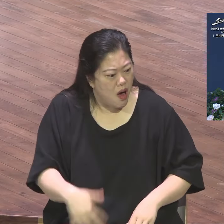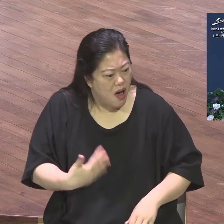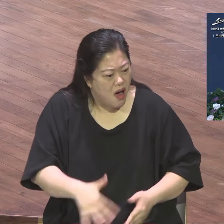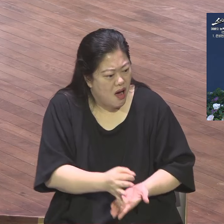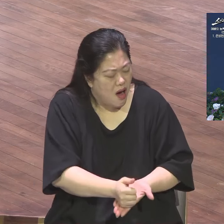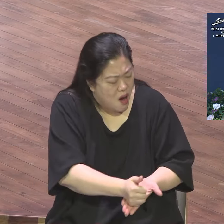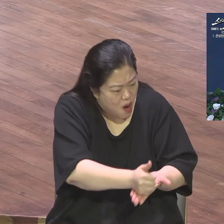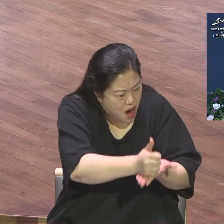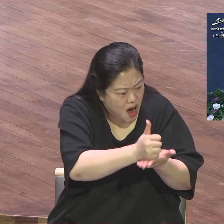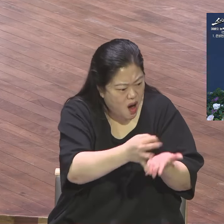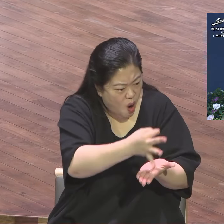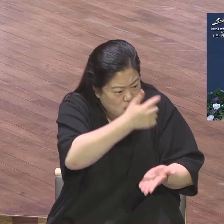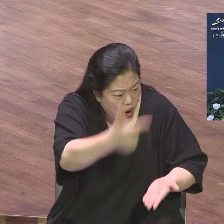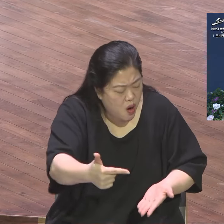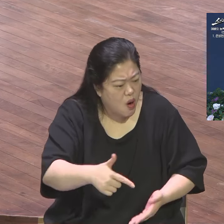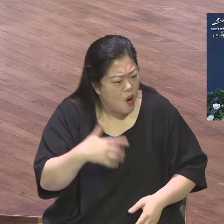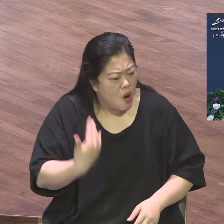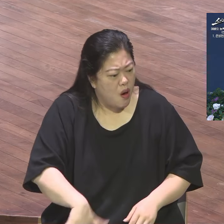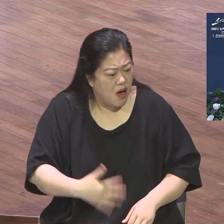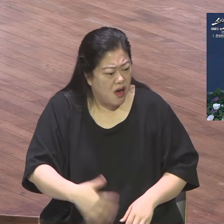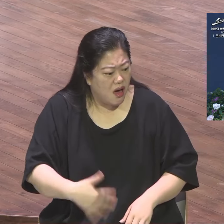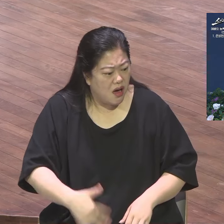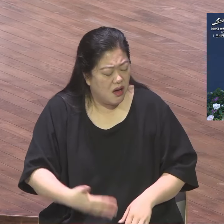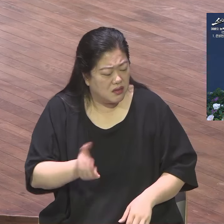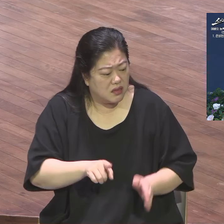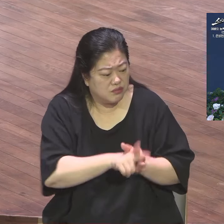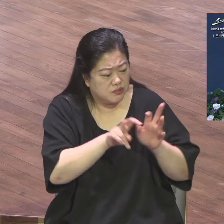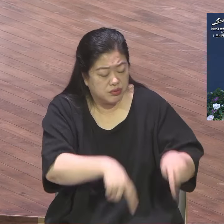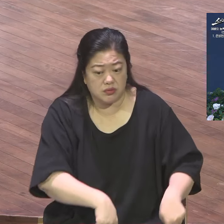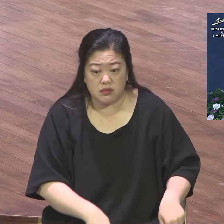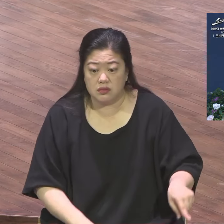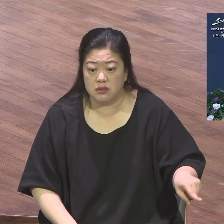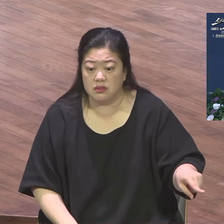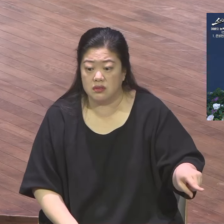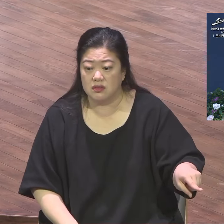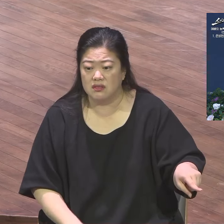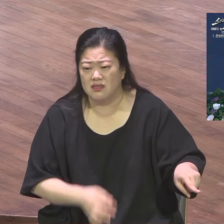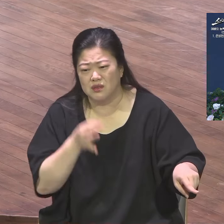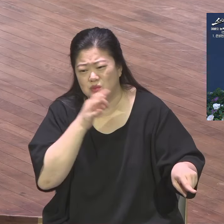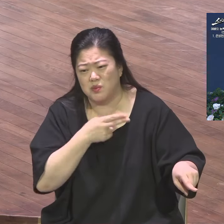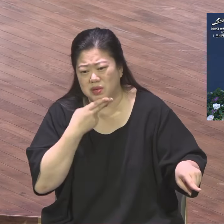봉사하는데 바빠가지고 밥하는데 바빠가지고 말씀에 관심이